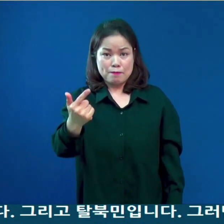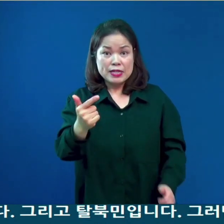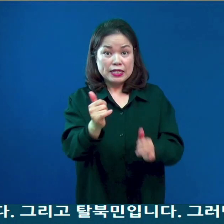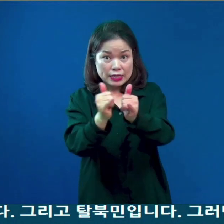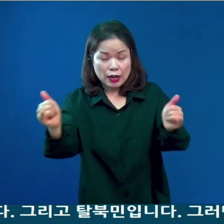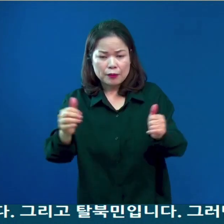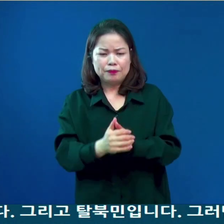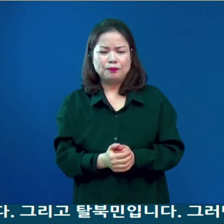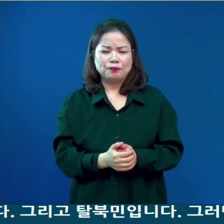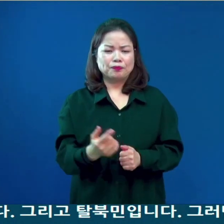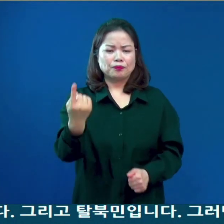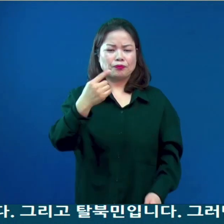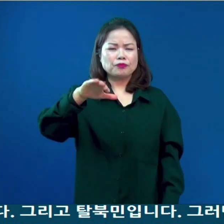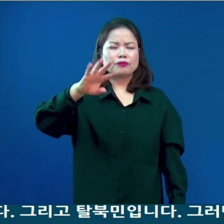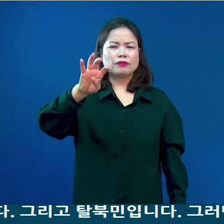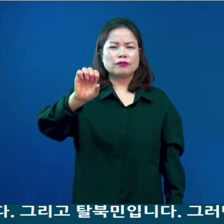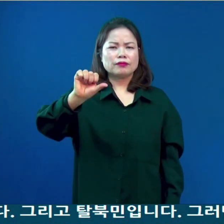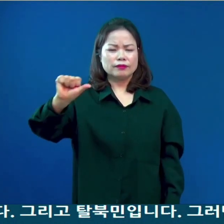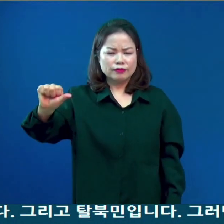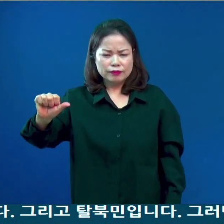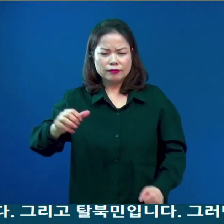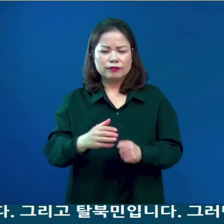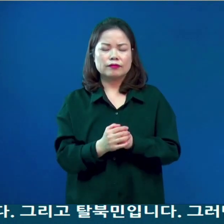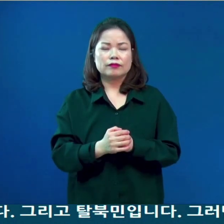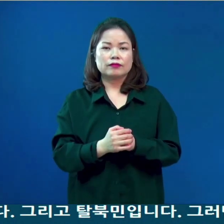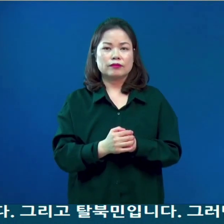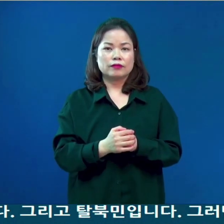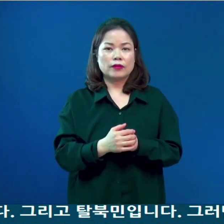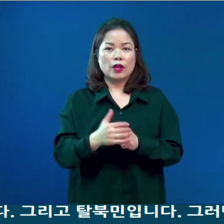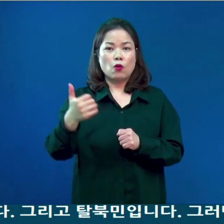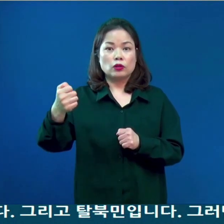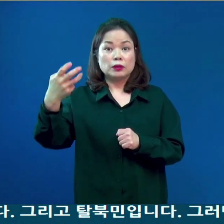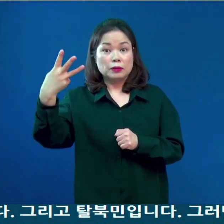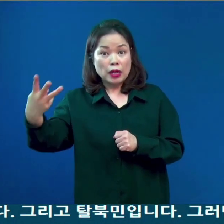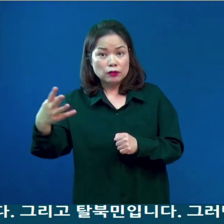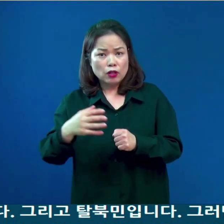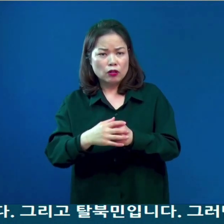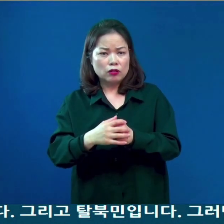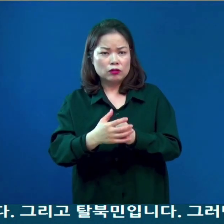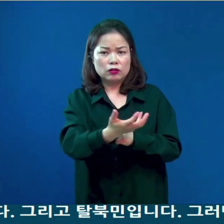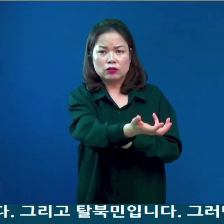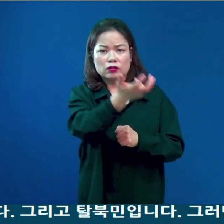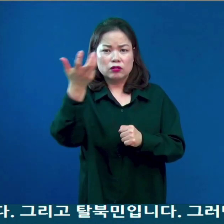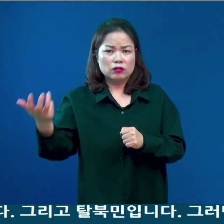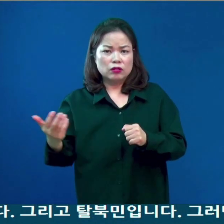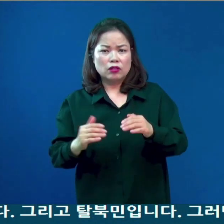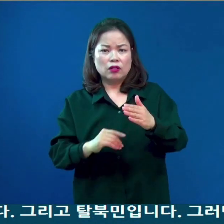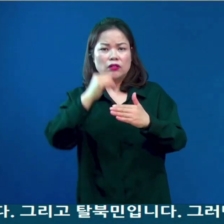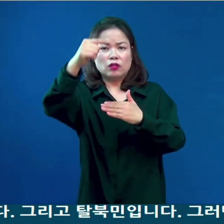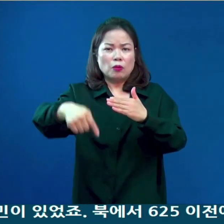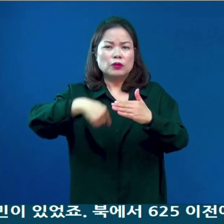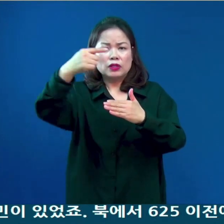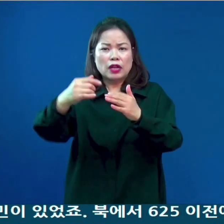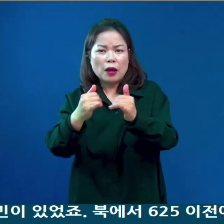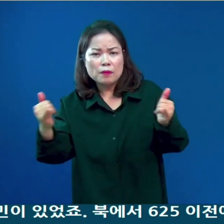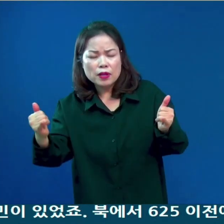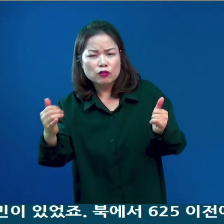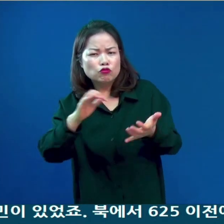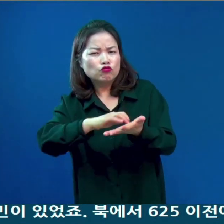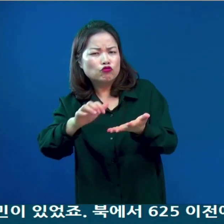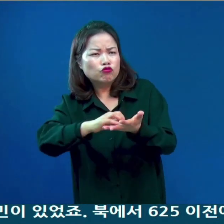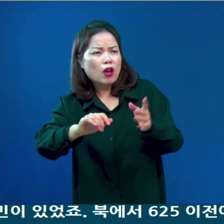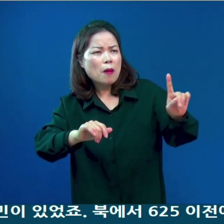1945년부터 1953년까지 월남자들 그 수가 얼마를 기록하고 있느냐?